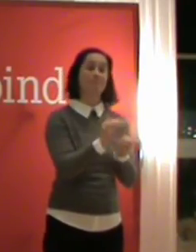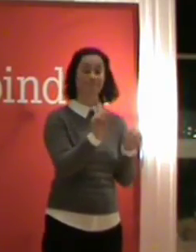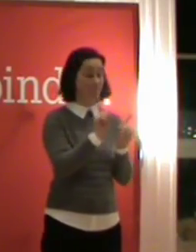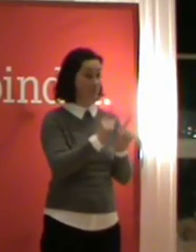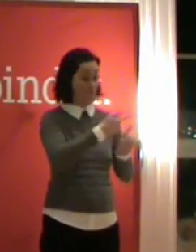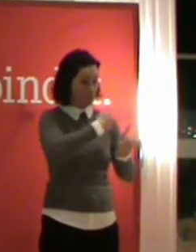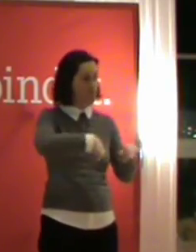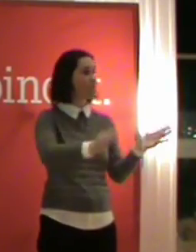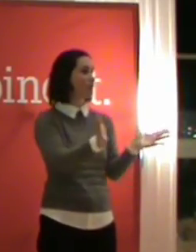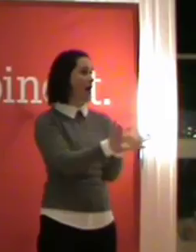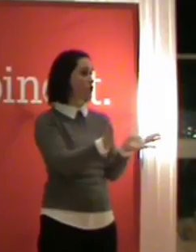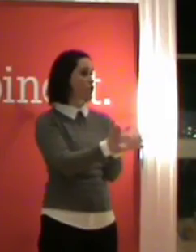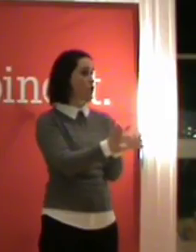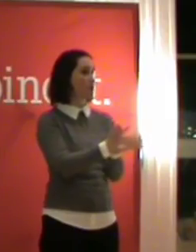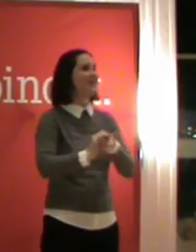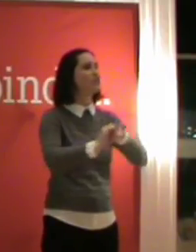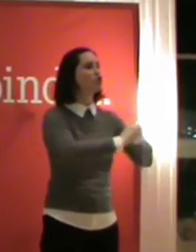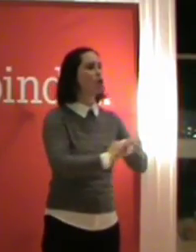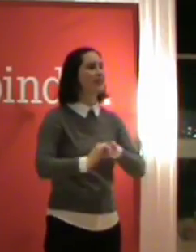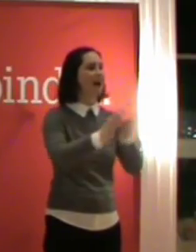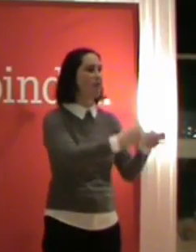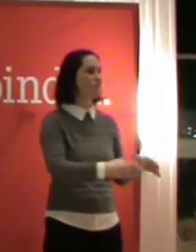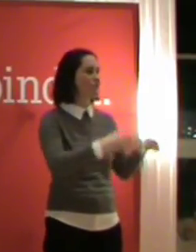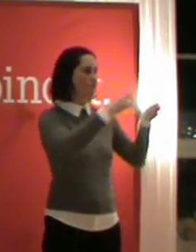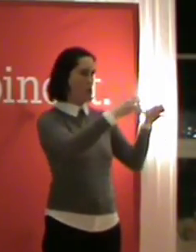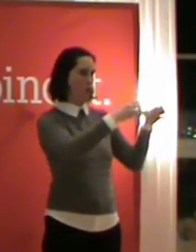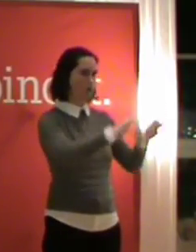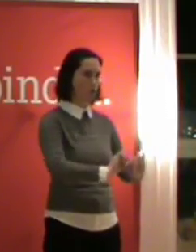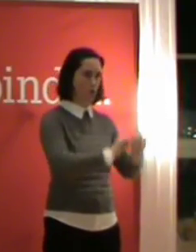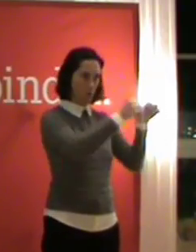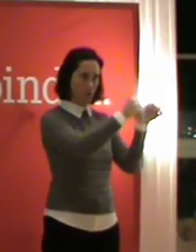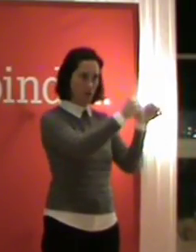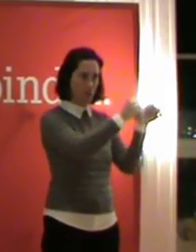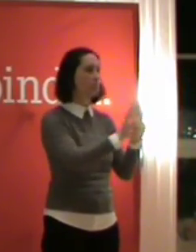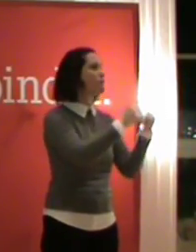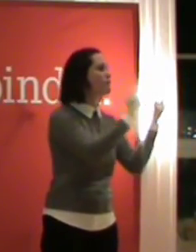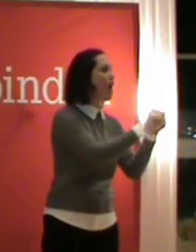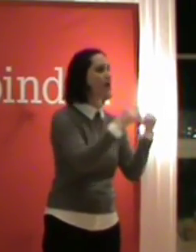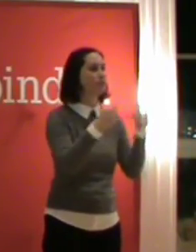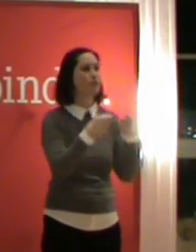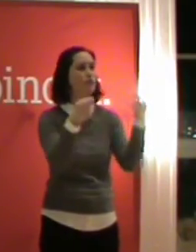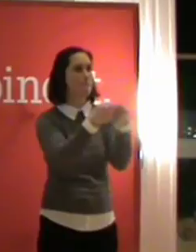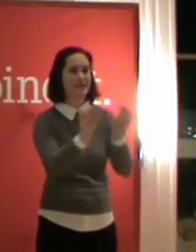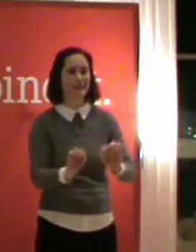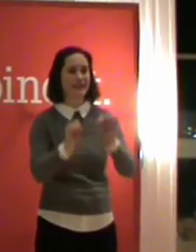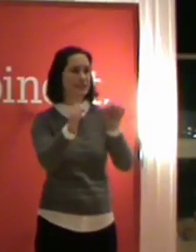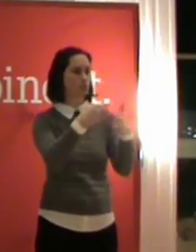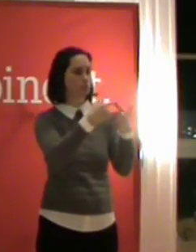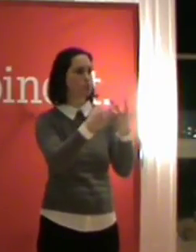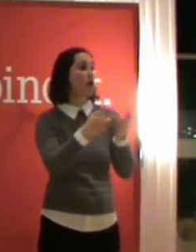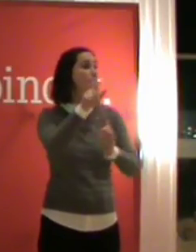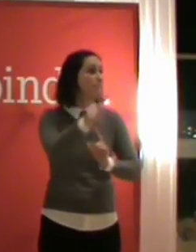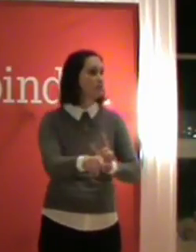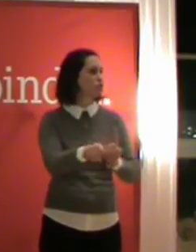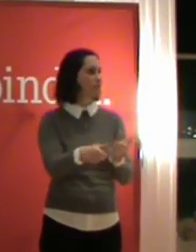damals einen Solidarfonds gegründet, mit dem wir Vereine, Verbände, Initiativen, Menschen, die sonst